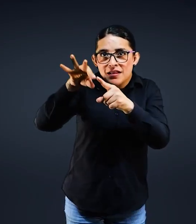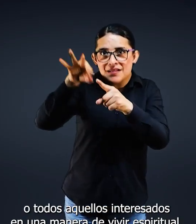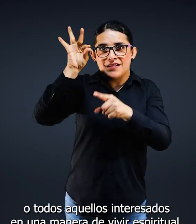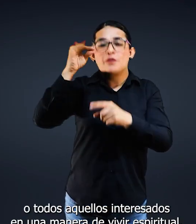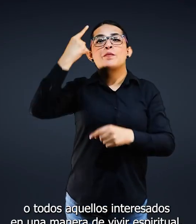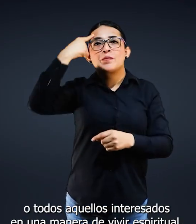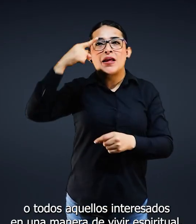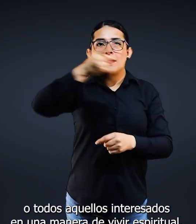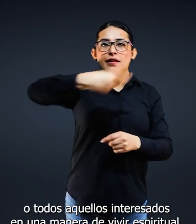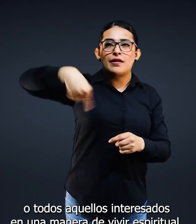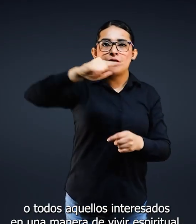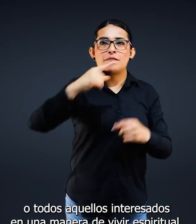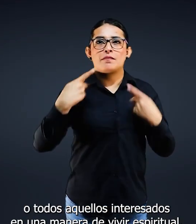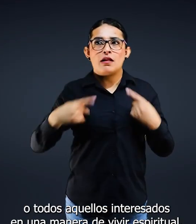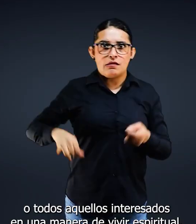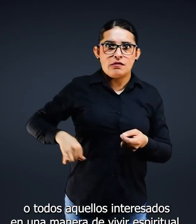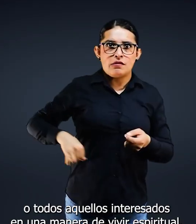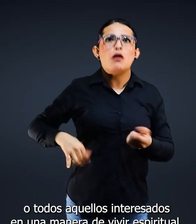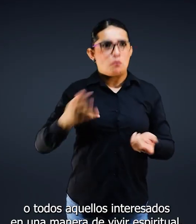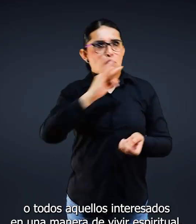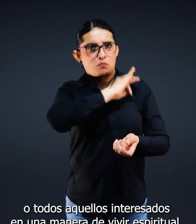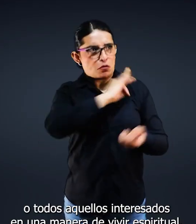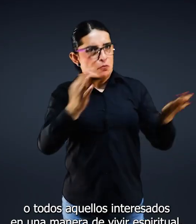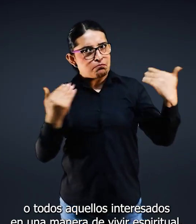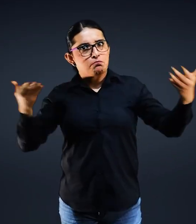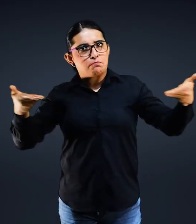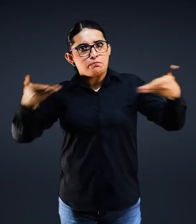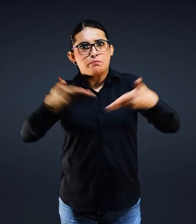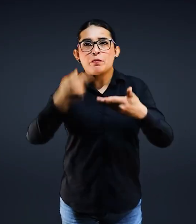o todos aquellos interesados en una manera de vivir espiritual.